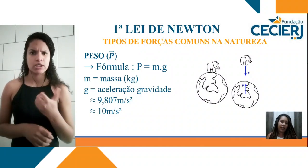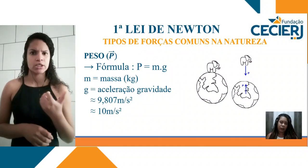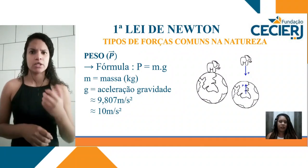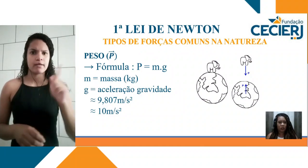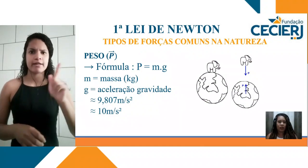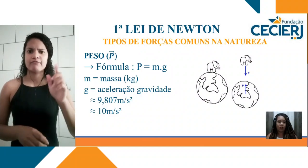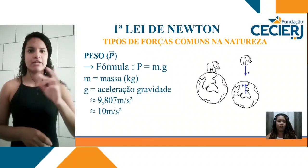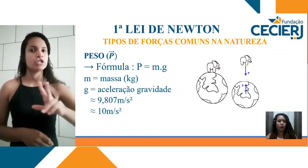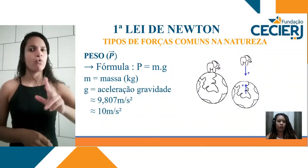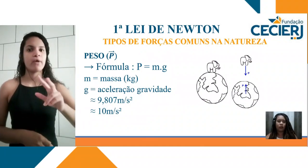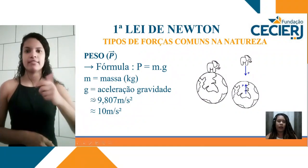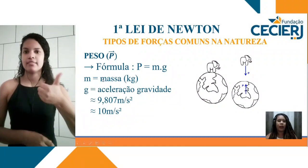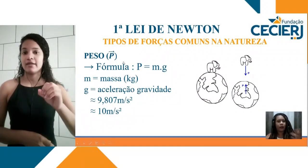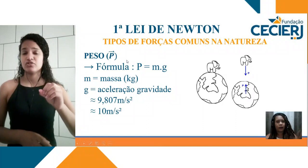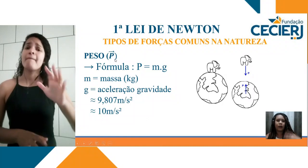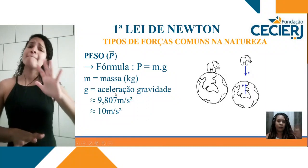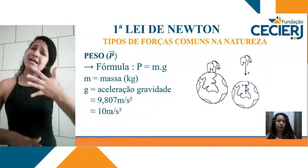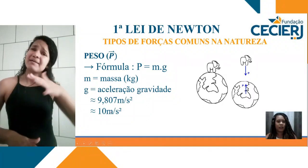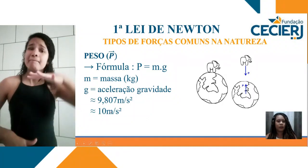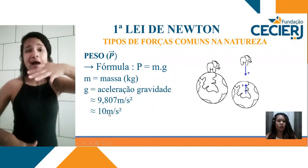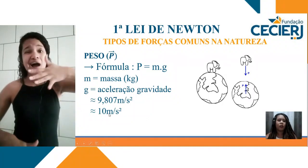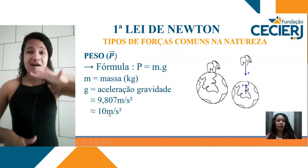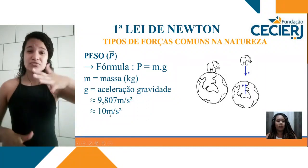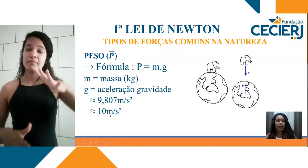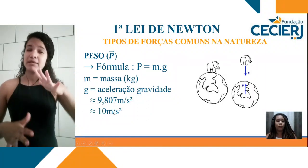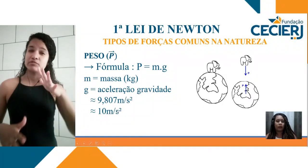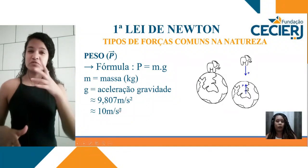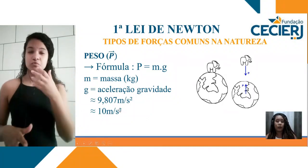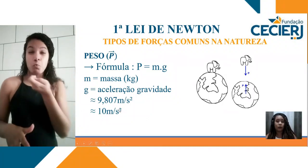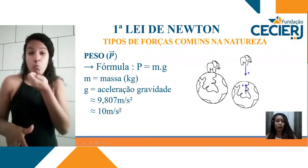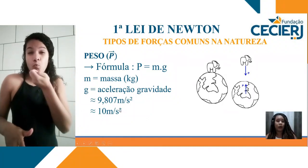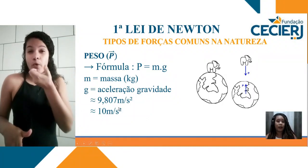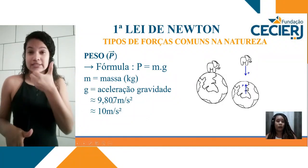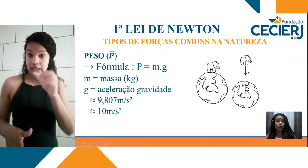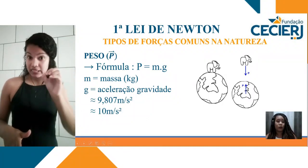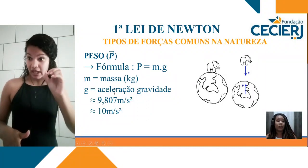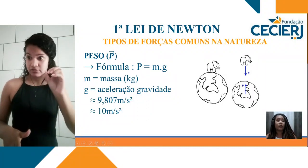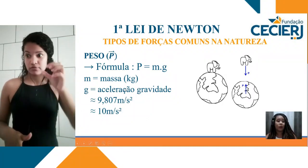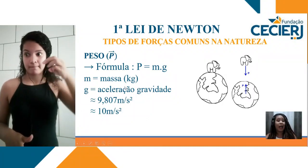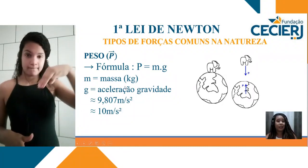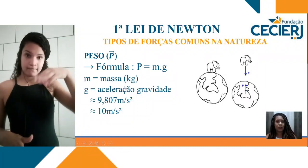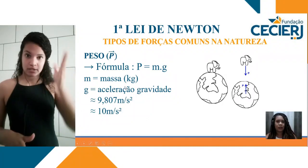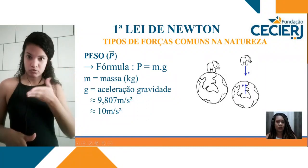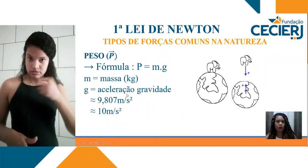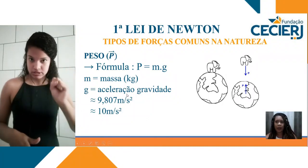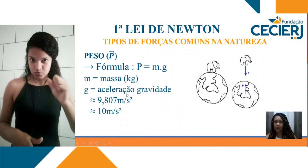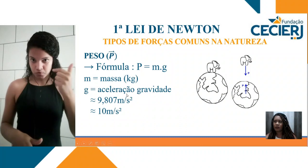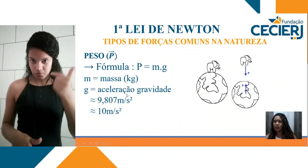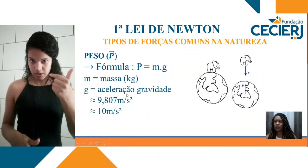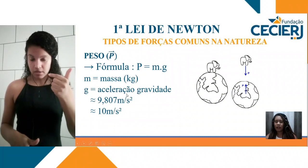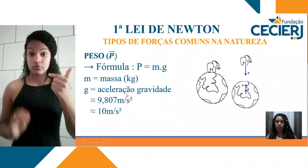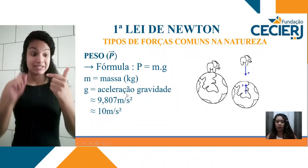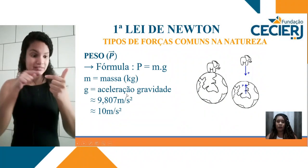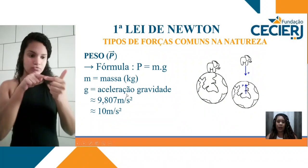aproximadamente 10, mas em geral o valor é aproximadamente 10 metros por segundo ao quadrado. Como se trata de uma aceleração, essa